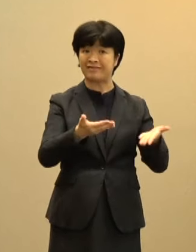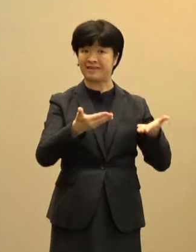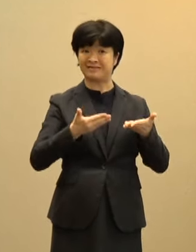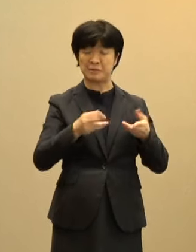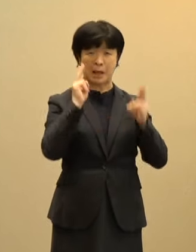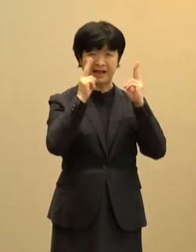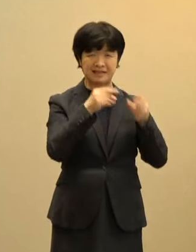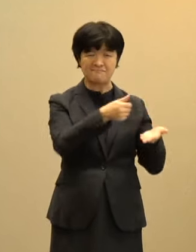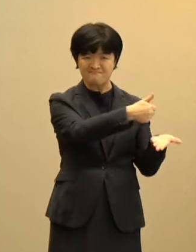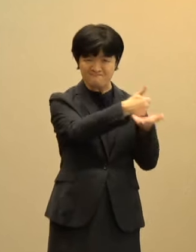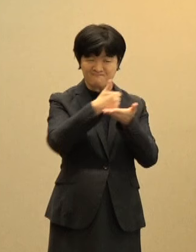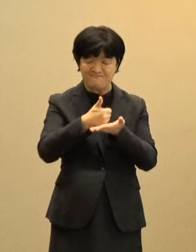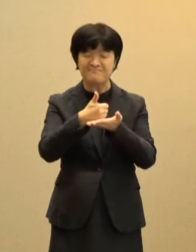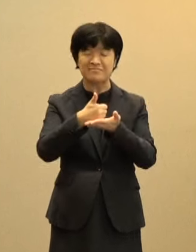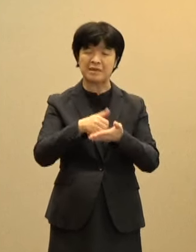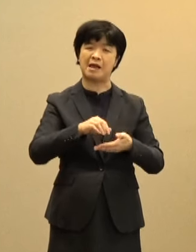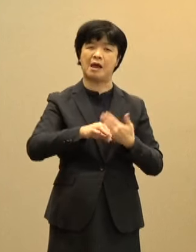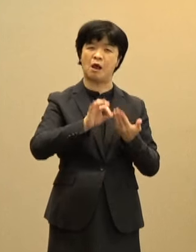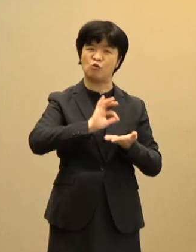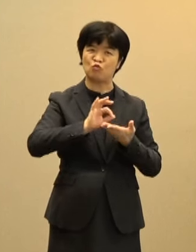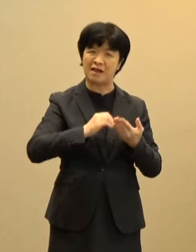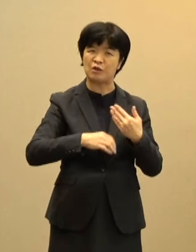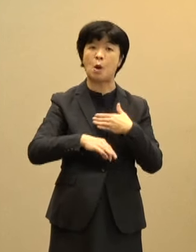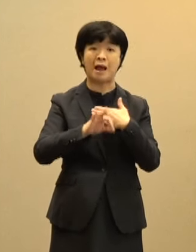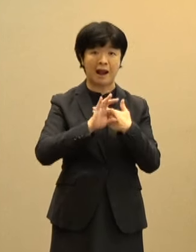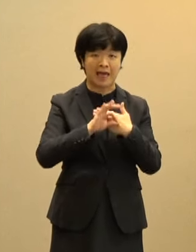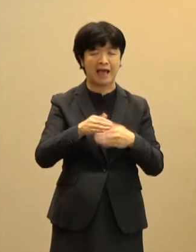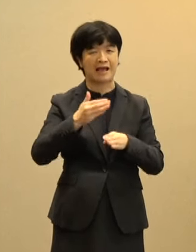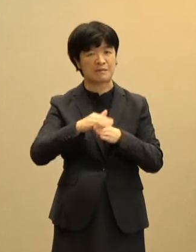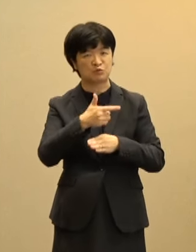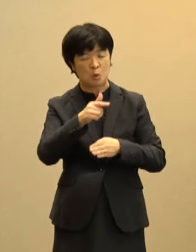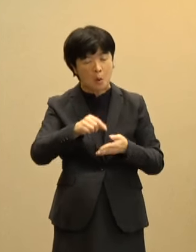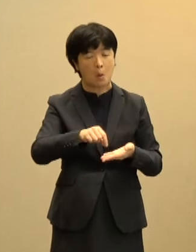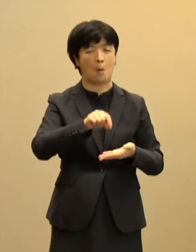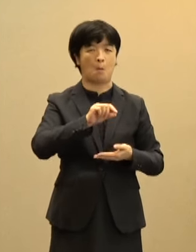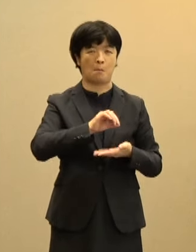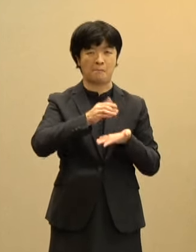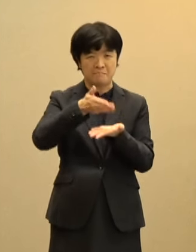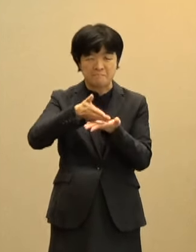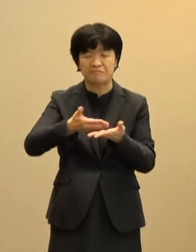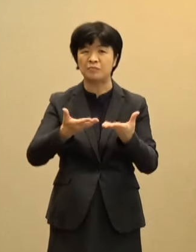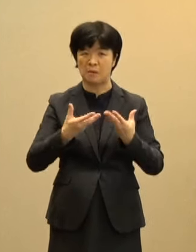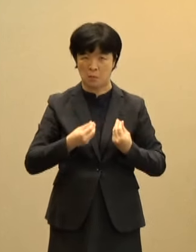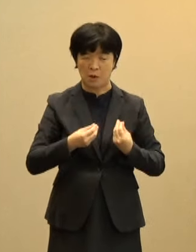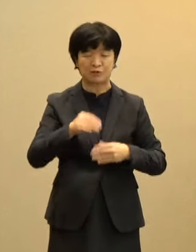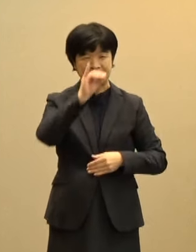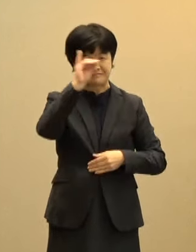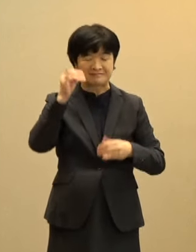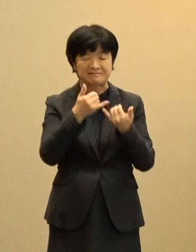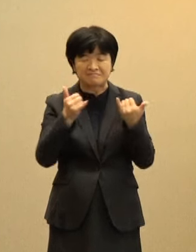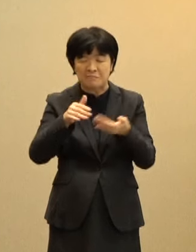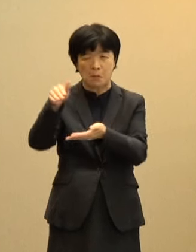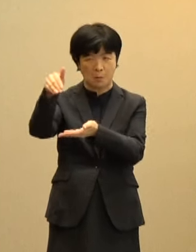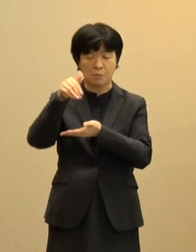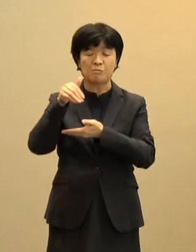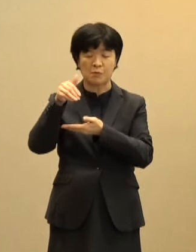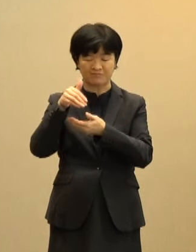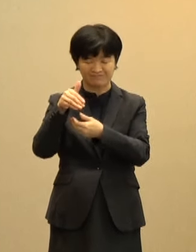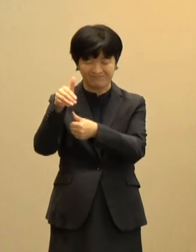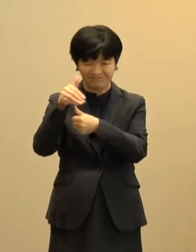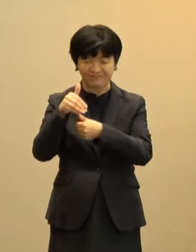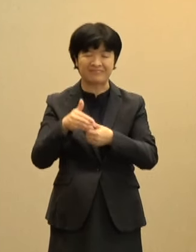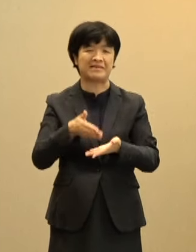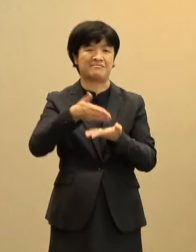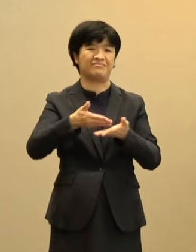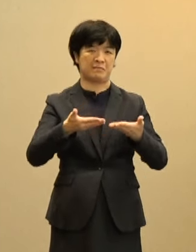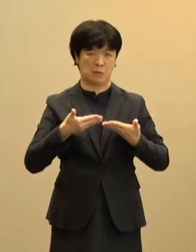から活用事例やサービスをご紹介いただくほか、有識者による講演などを実施する予定です。合わせて船